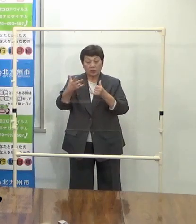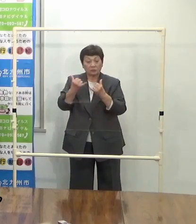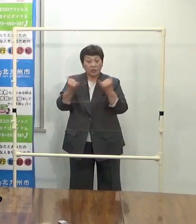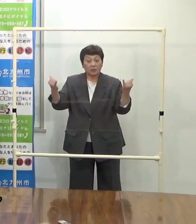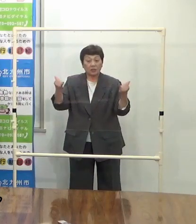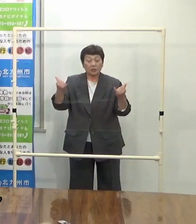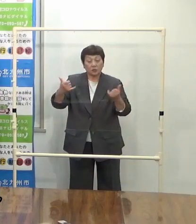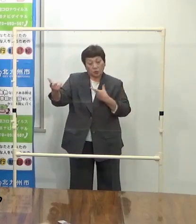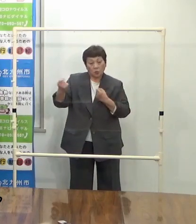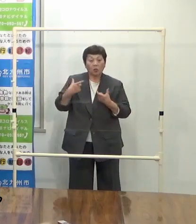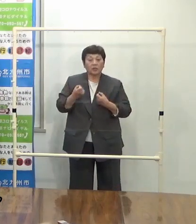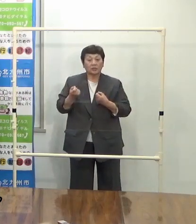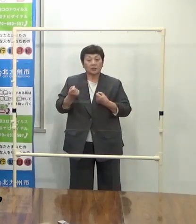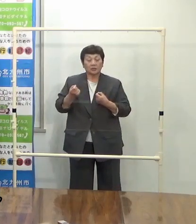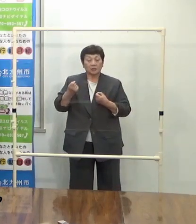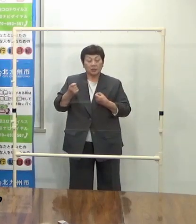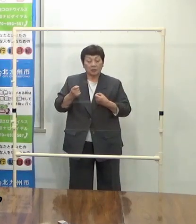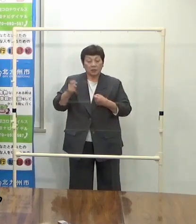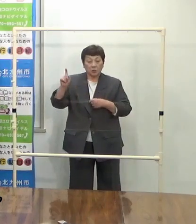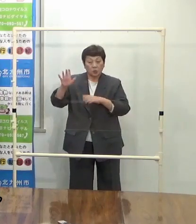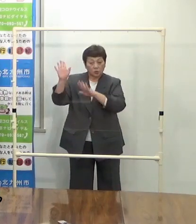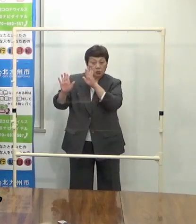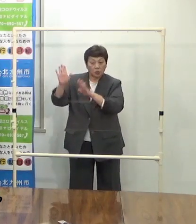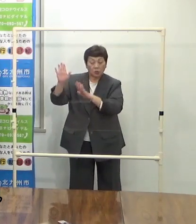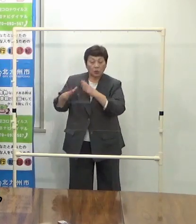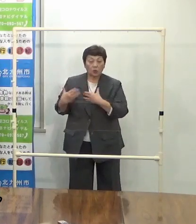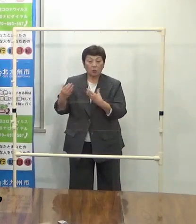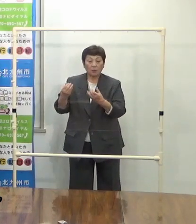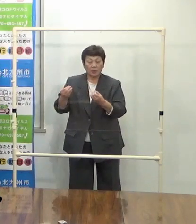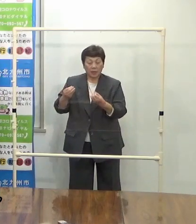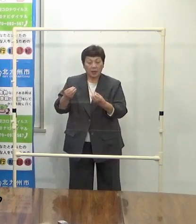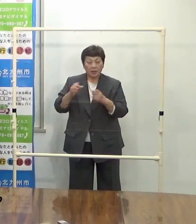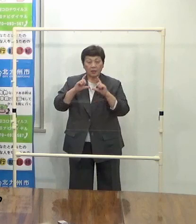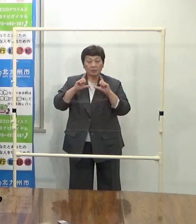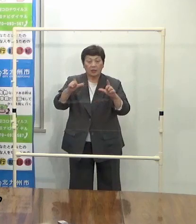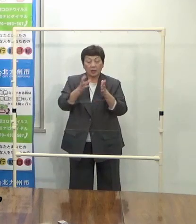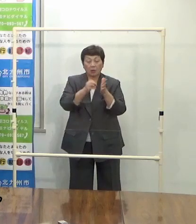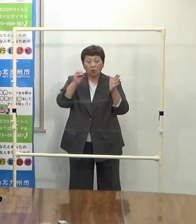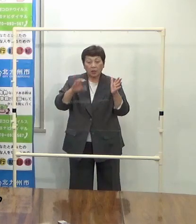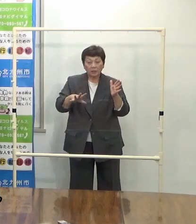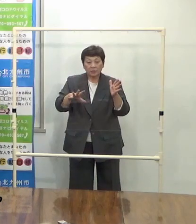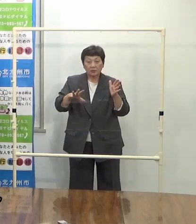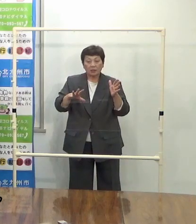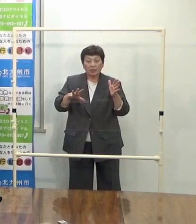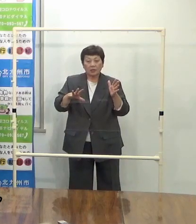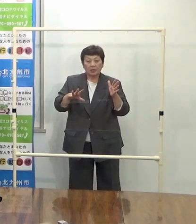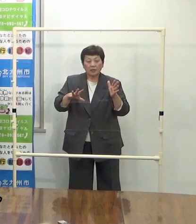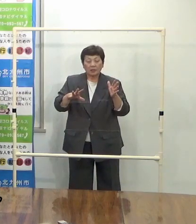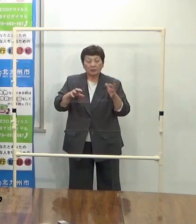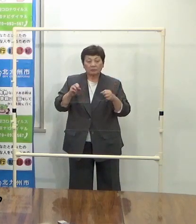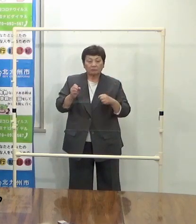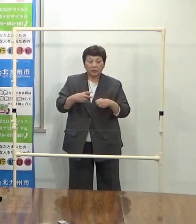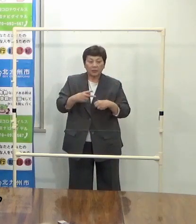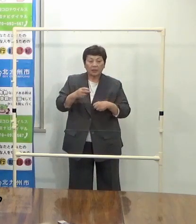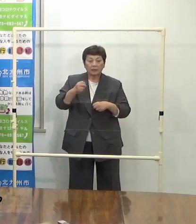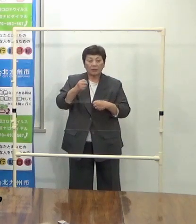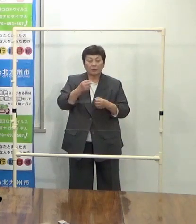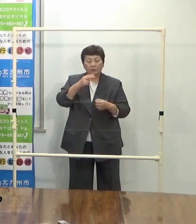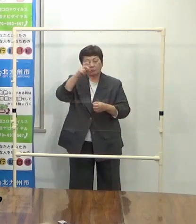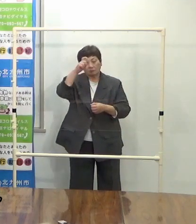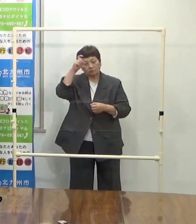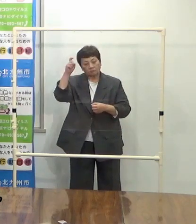あるんですけれども、この状況のままでですね、宣言を解除して良いのかという疑問を感じます